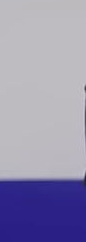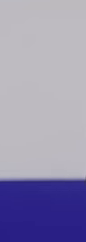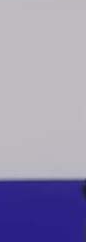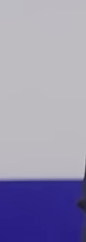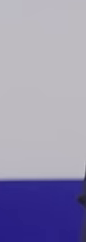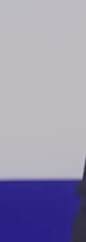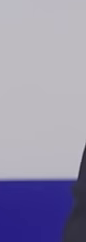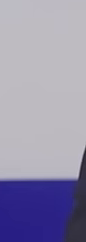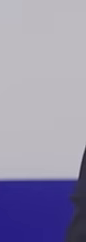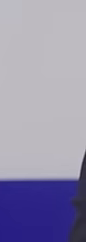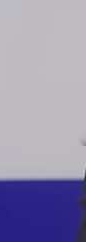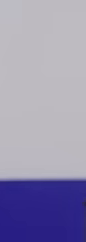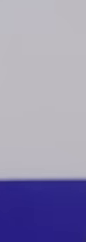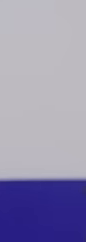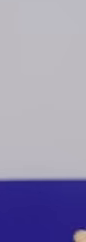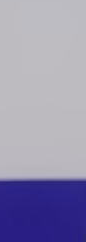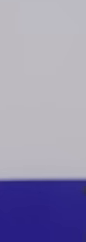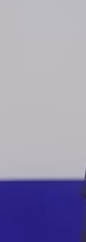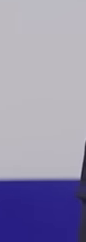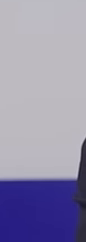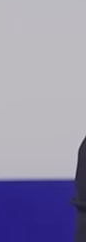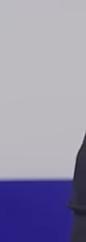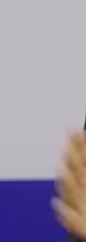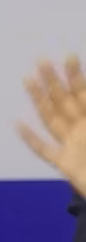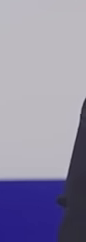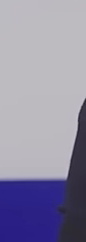그 책임을 회피하기 어려워서